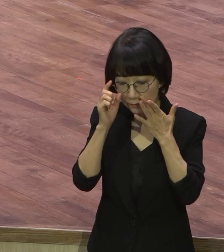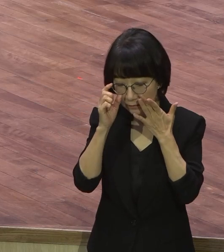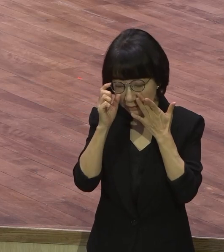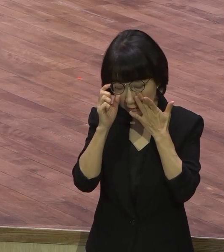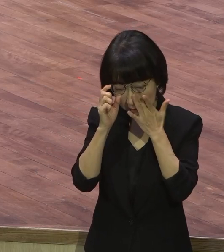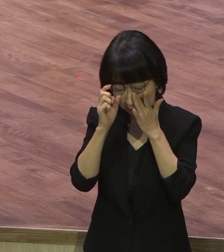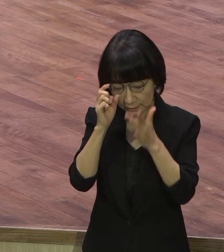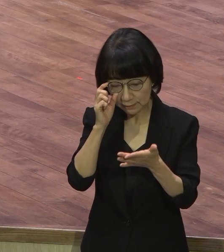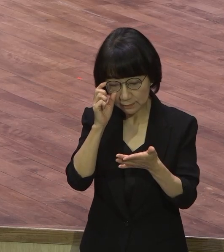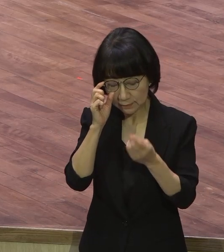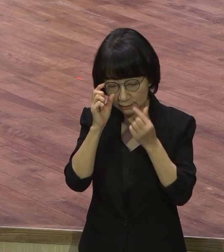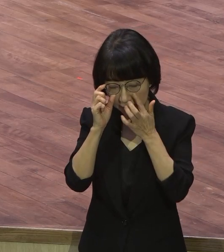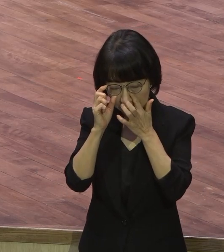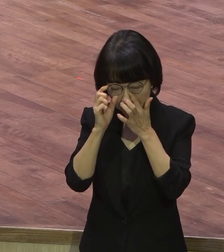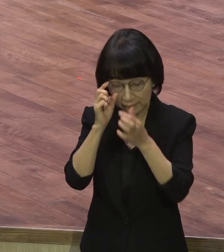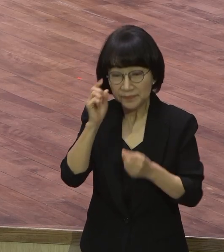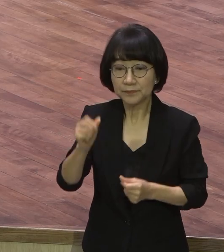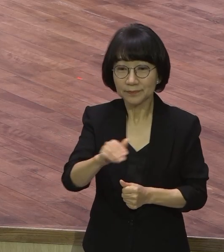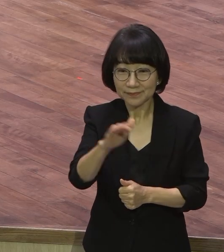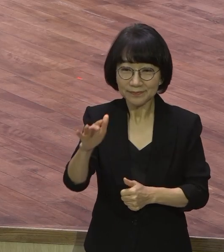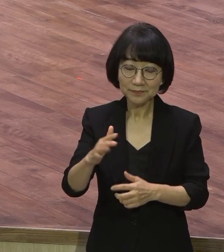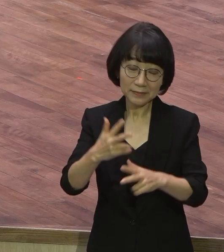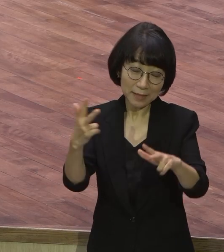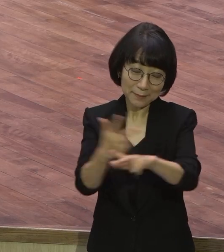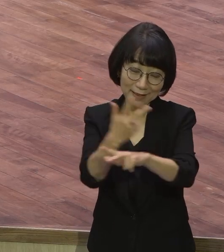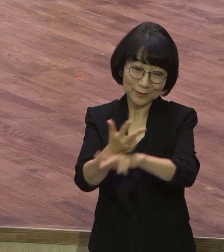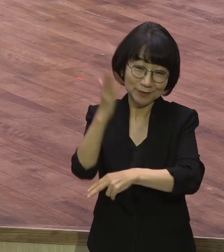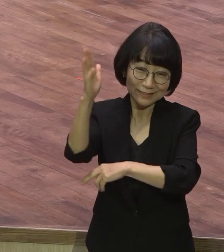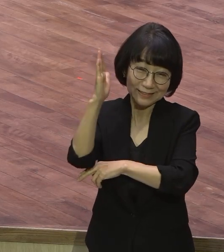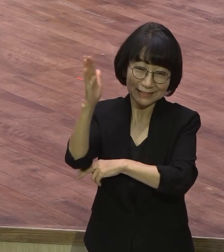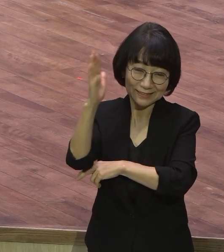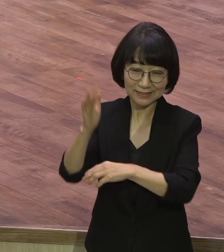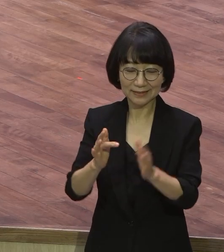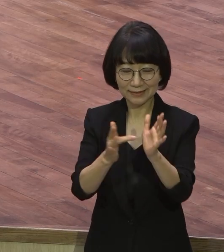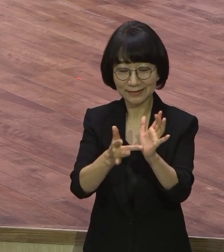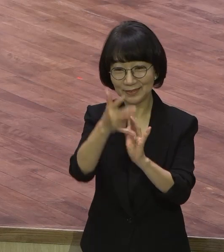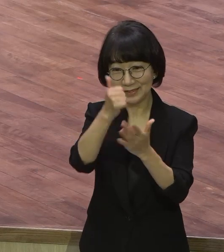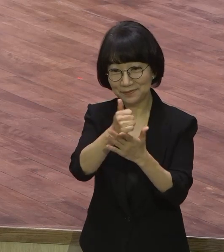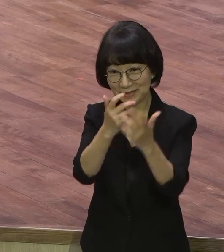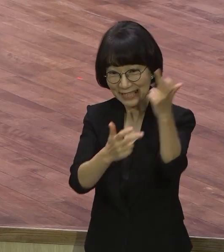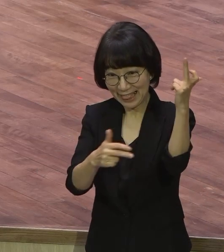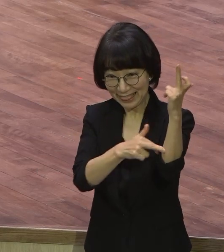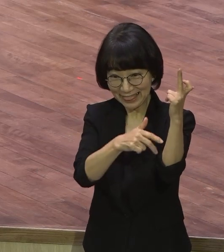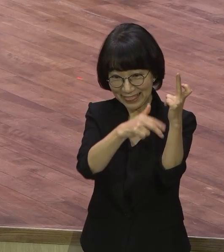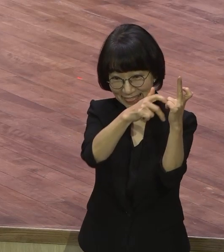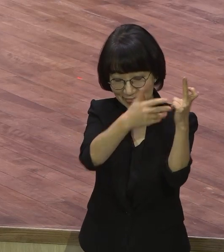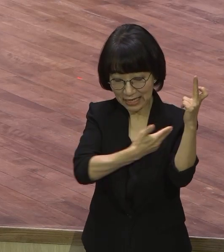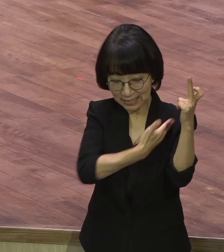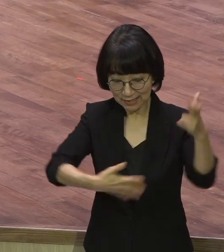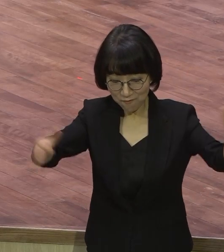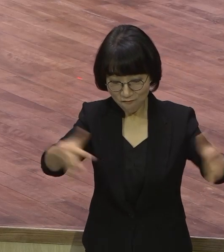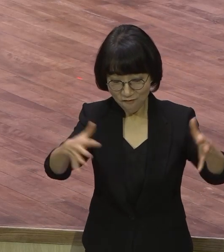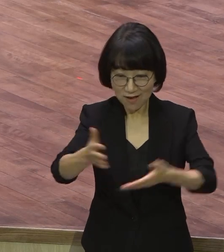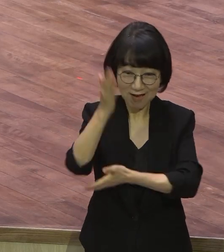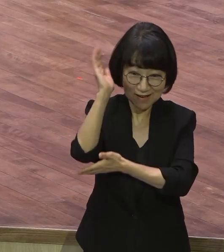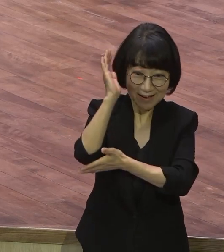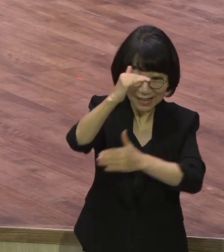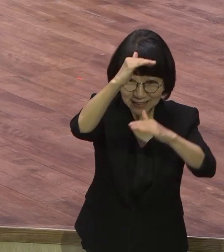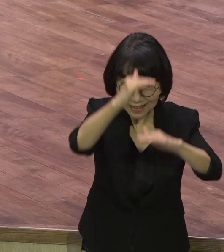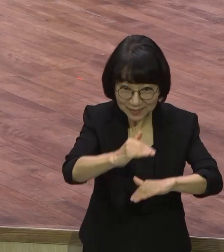우리가 매주일 계속해서 예수님의 산상수원에 대해서 살펴보고 있는데 산상수원은